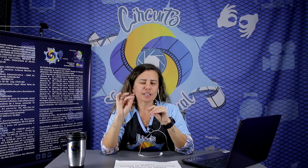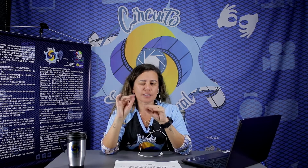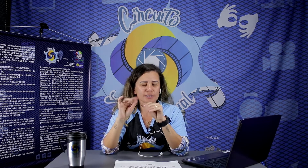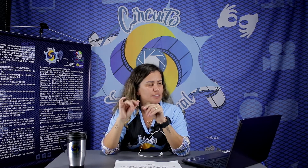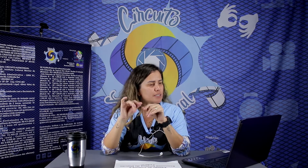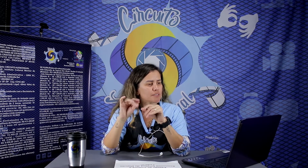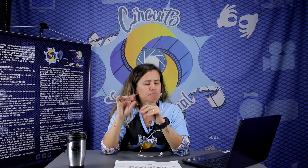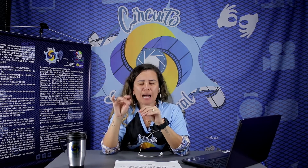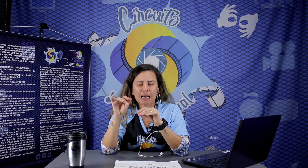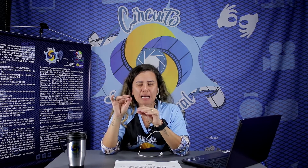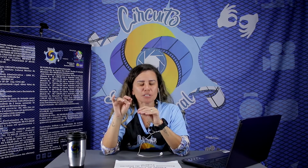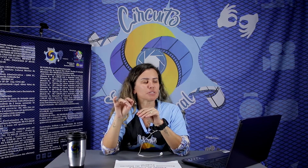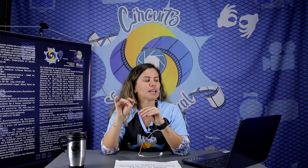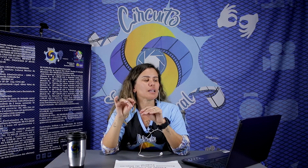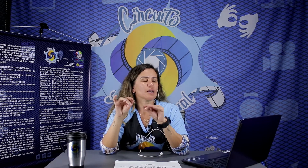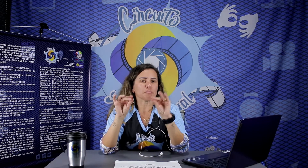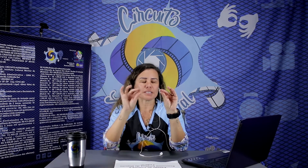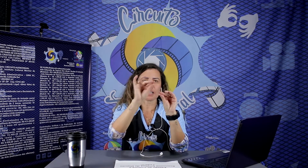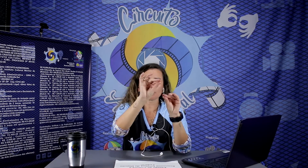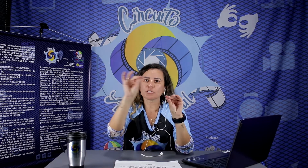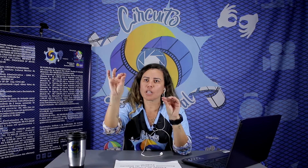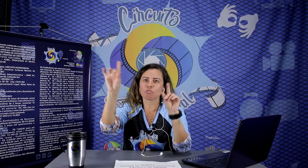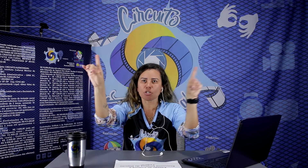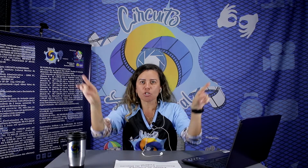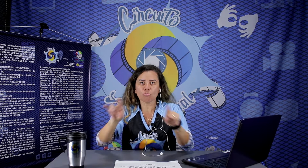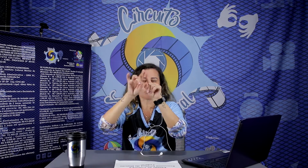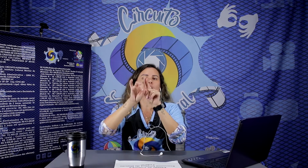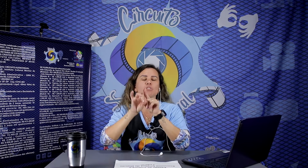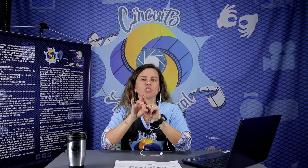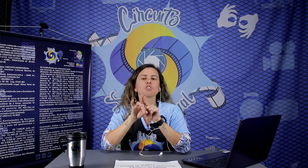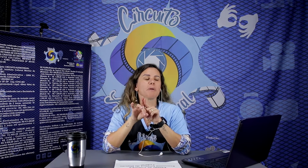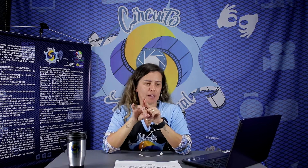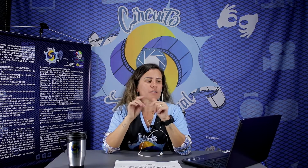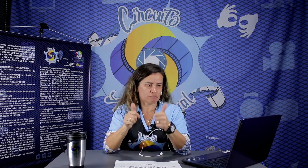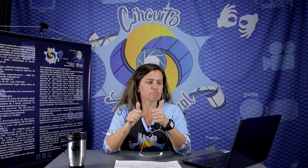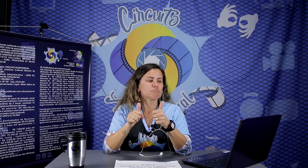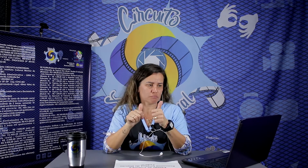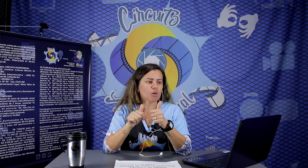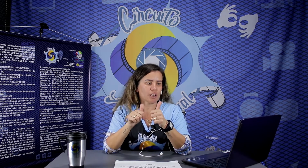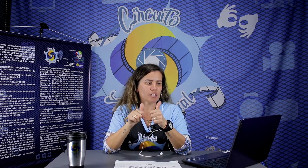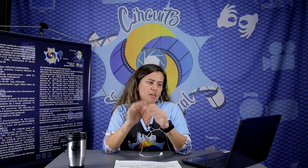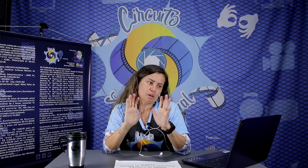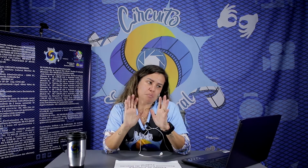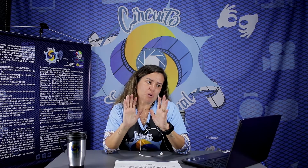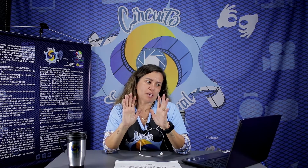inglês básico, né? Mas aí lá Uhum. no texto, no contexto, a gente pega. Ok. Sim. Por quê?